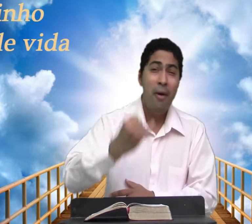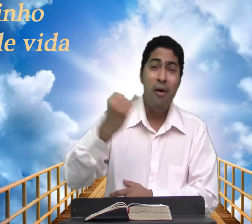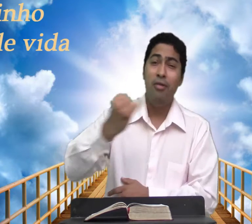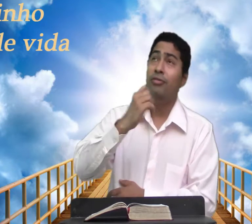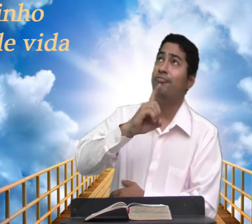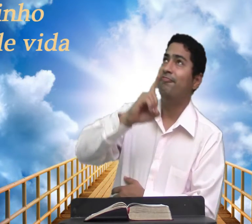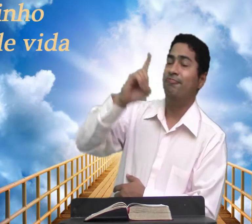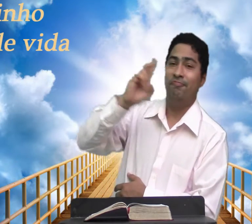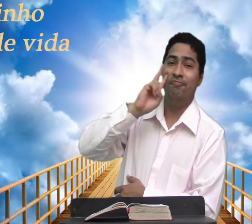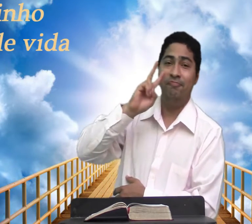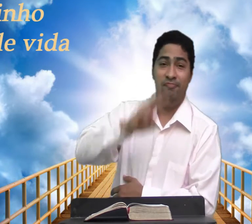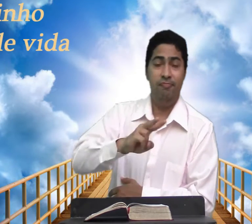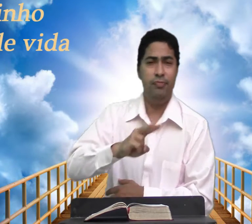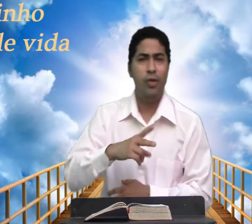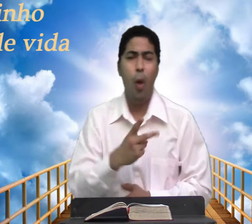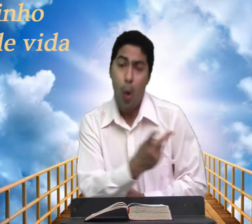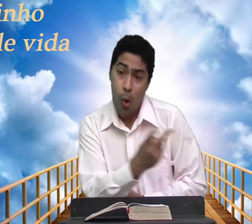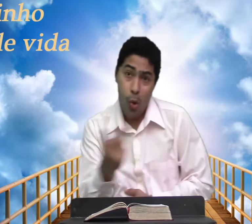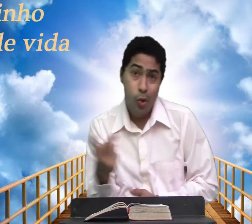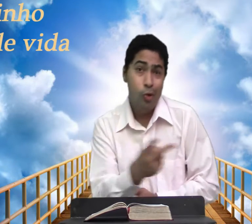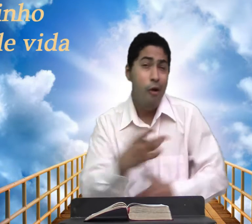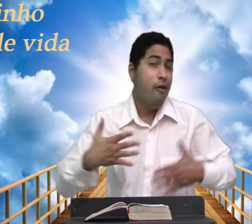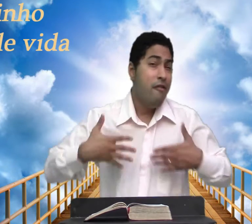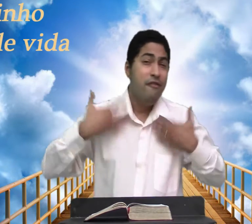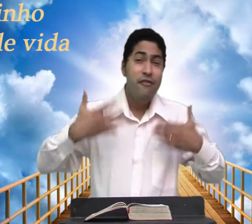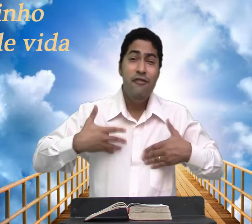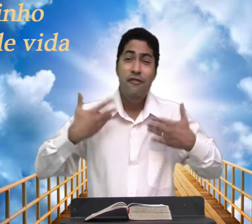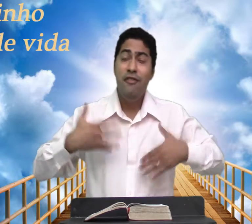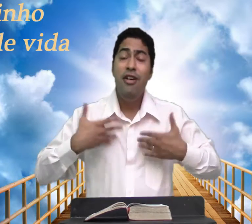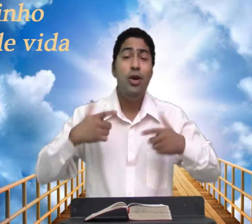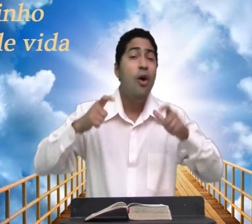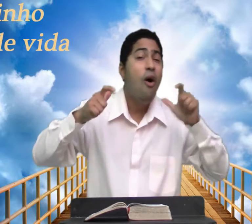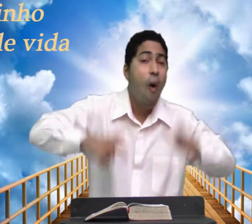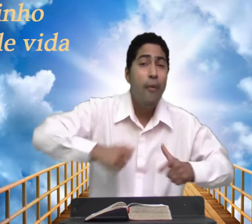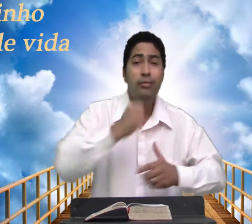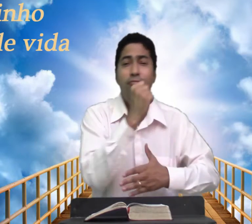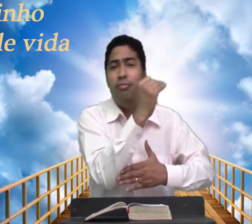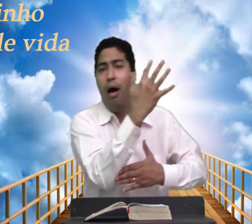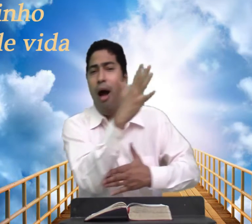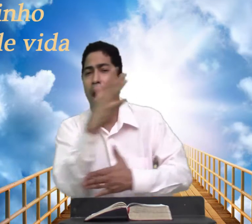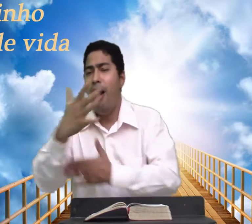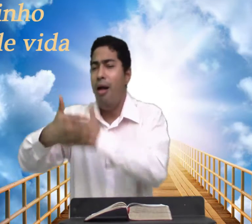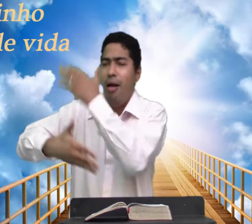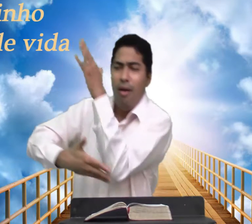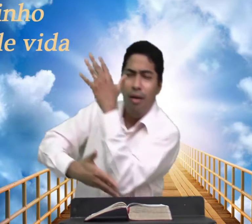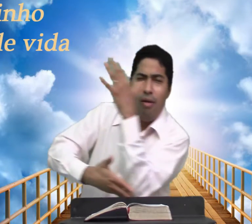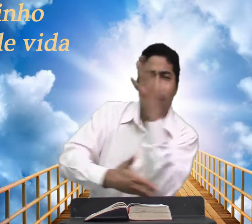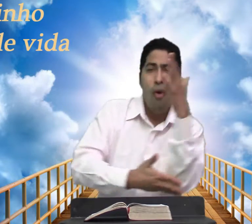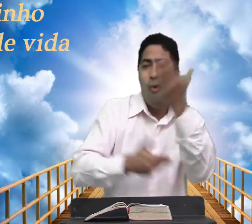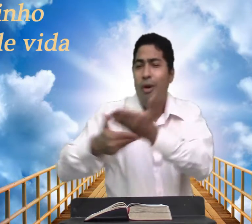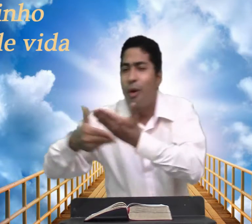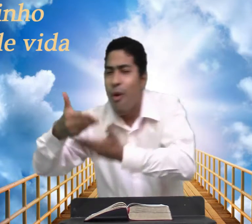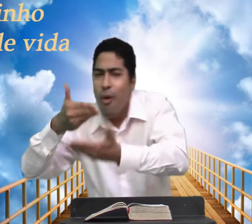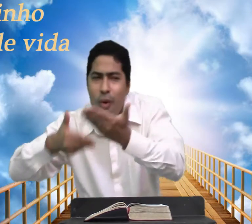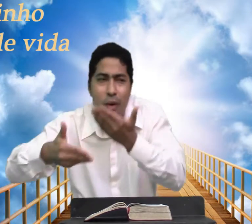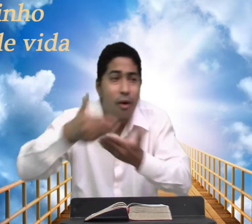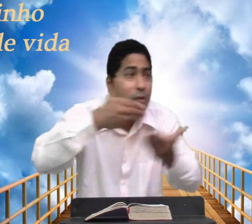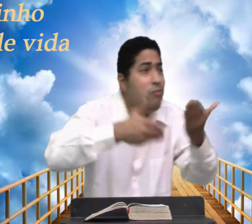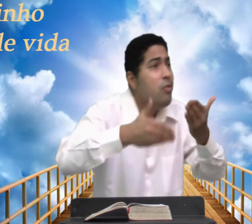instituição muito importante para Deus, né? E nós podemos ver que o homem e a mulher eles viviam em harmonia com a